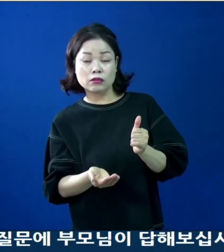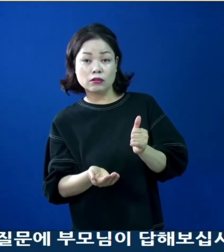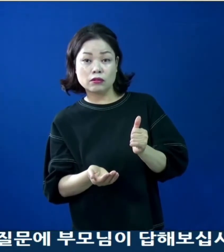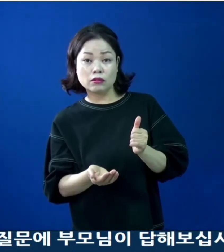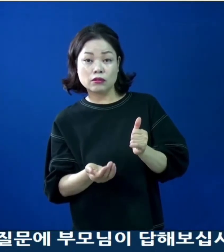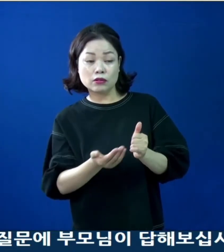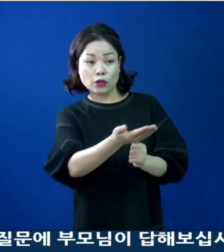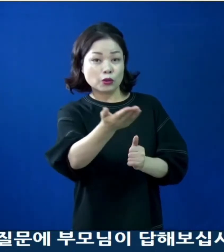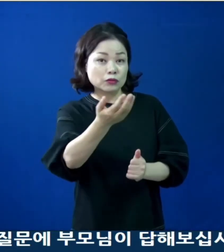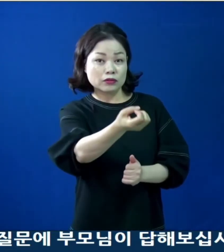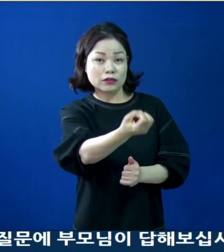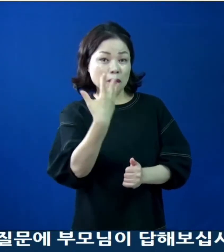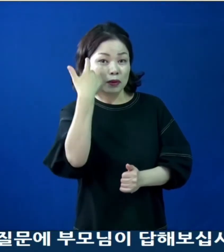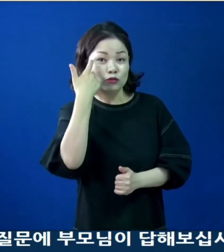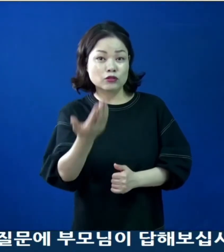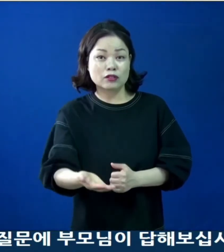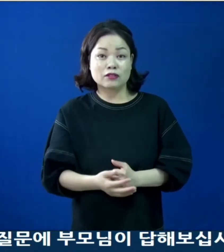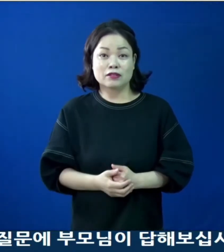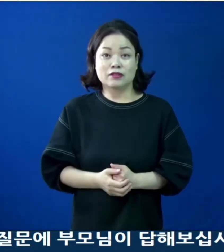보십시오.